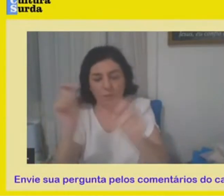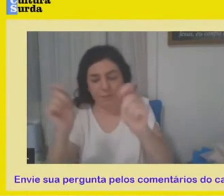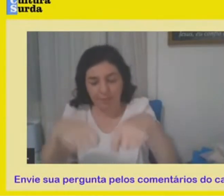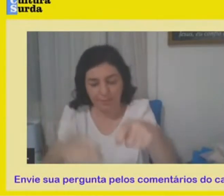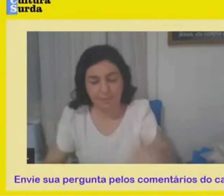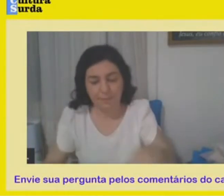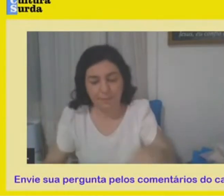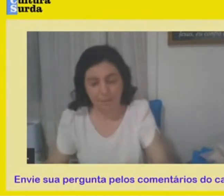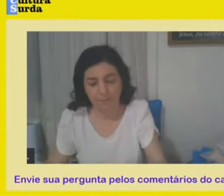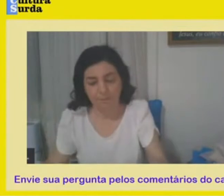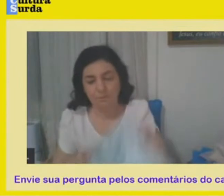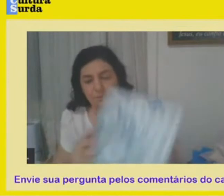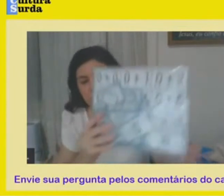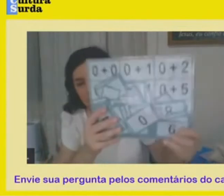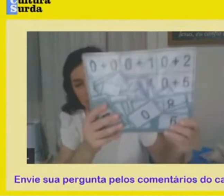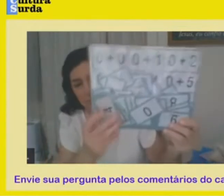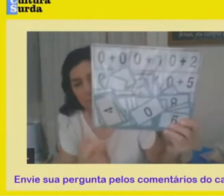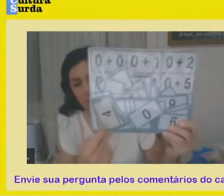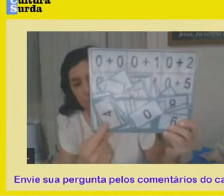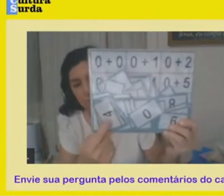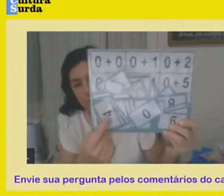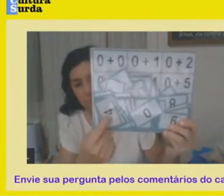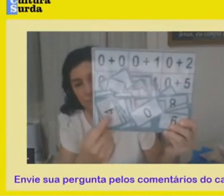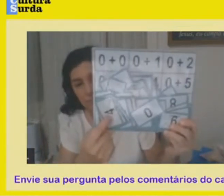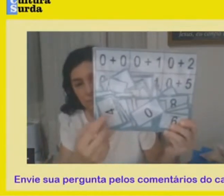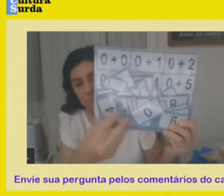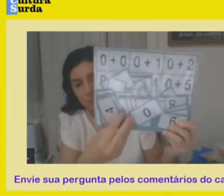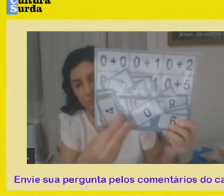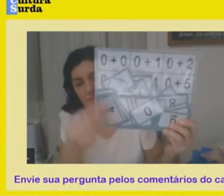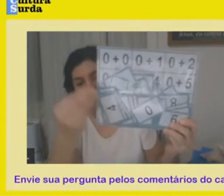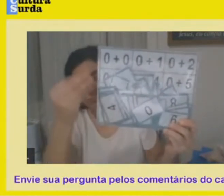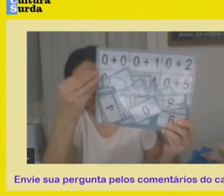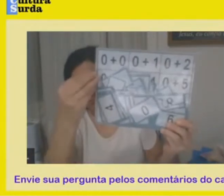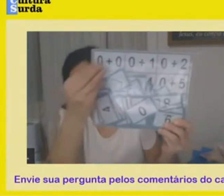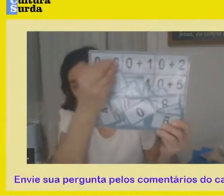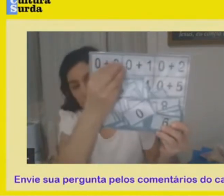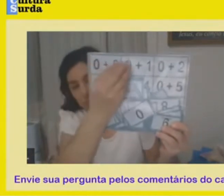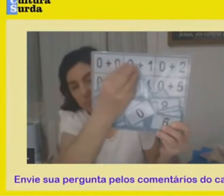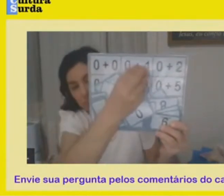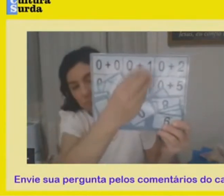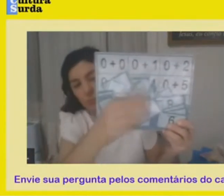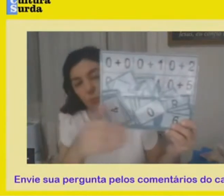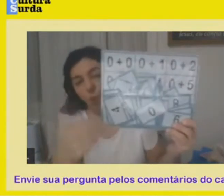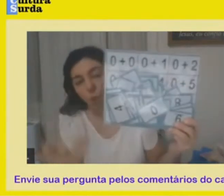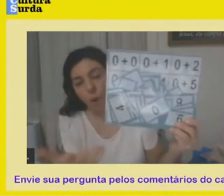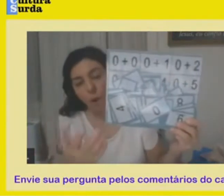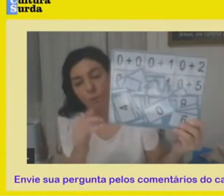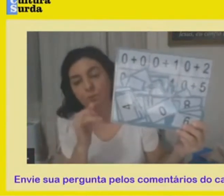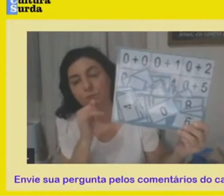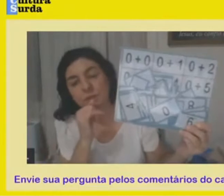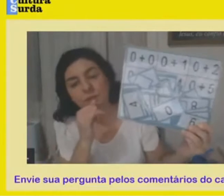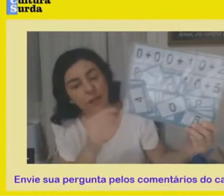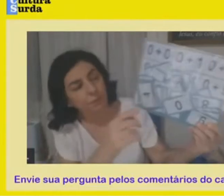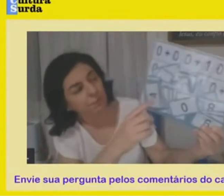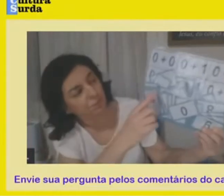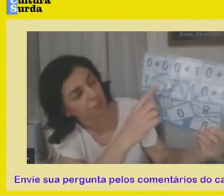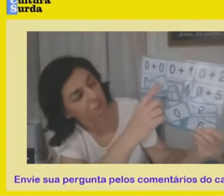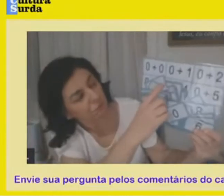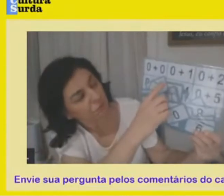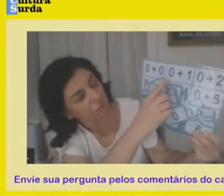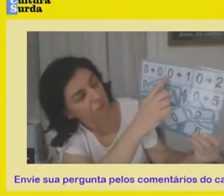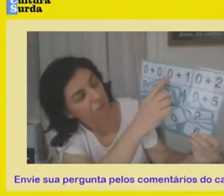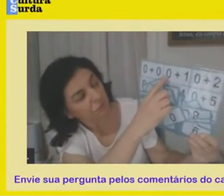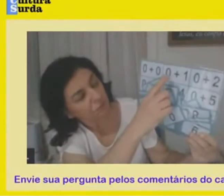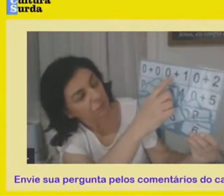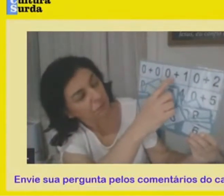Então eles começaram a aprender lá com 7, 8 anos, aprender a língua de sinais. Ele já sabe a língua de sinais? Já